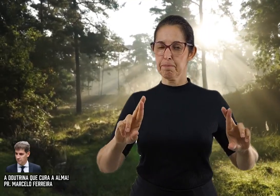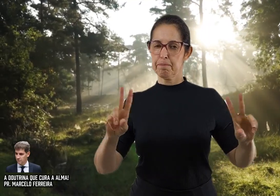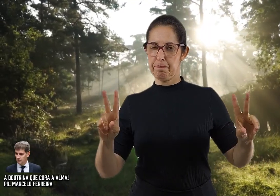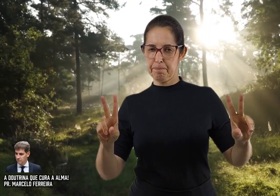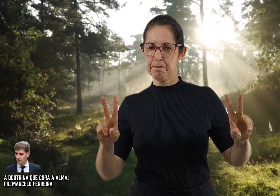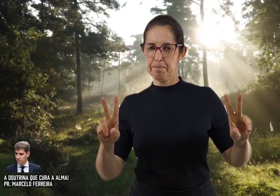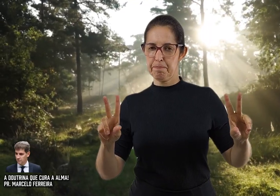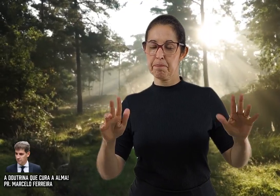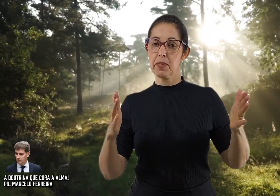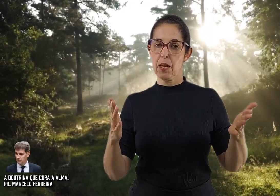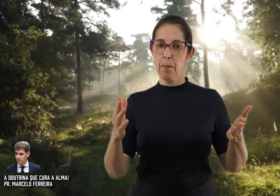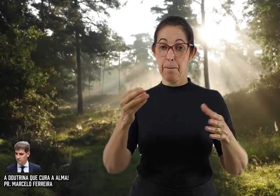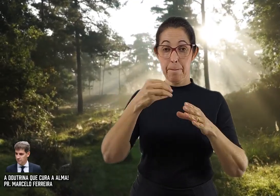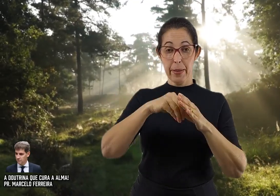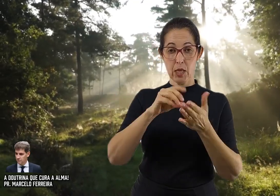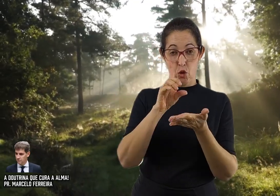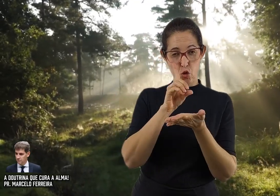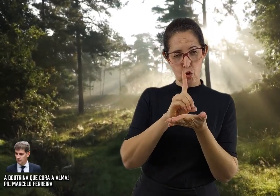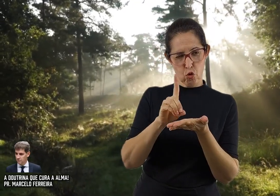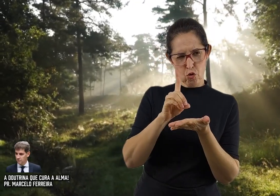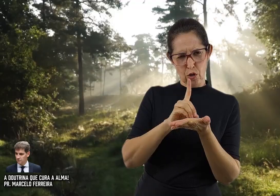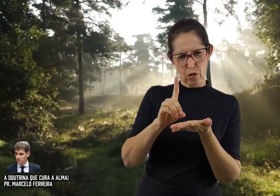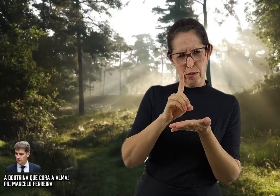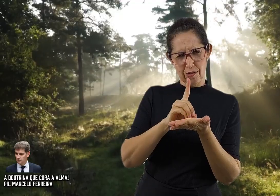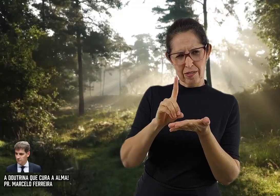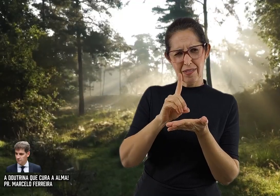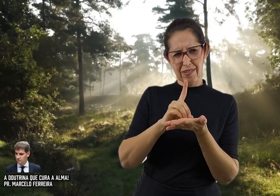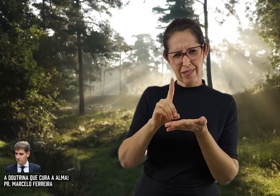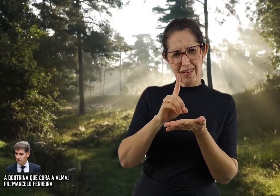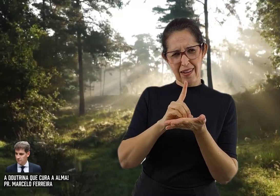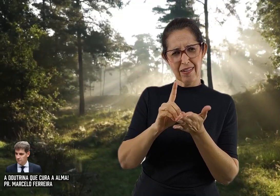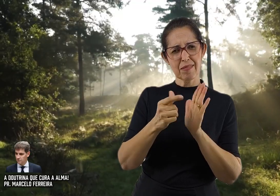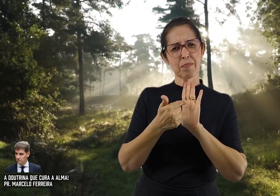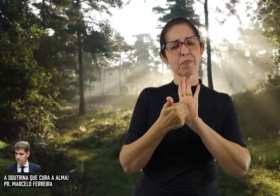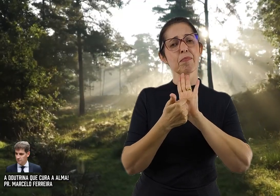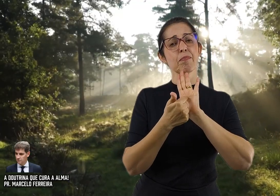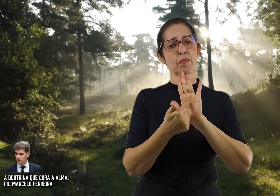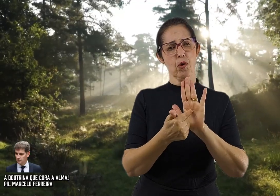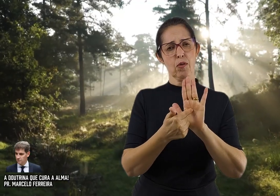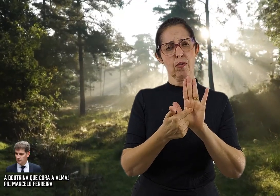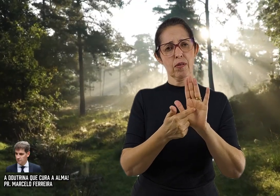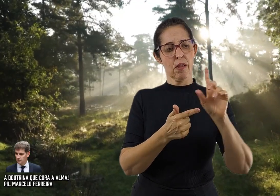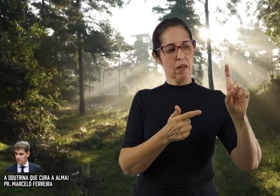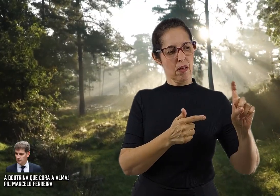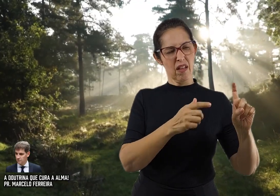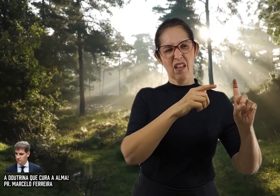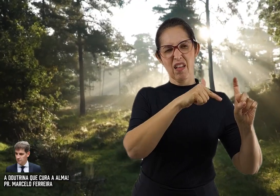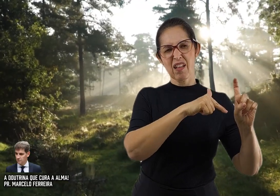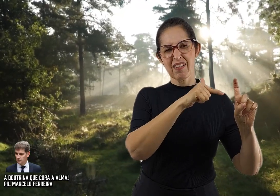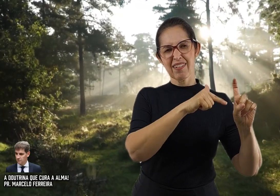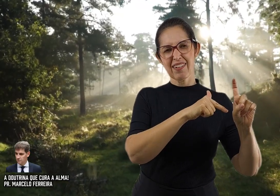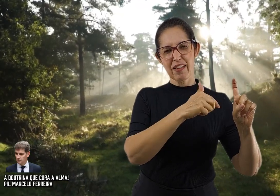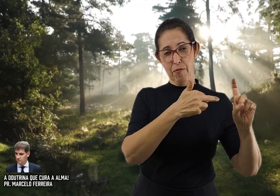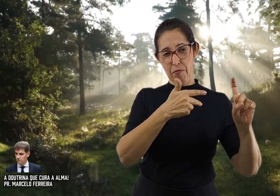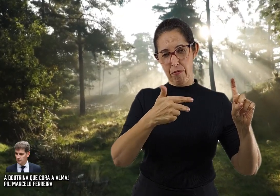No dicionário você vai encontrar alguns significados para dogma, mas dogma